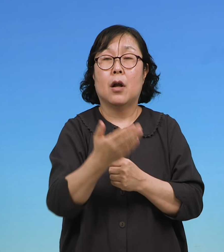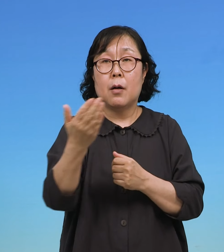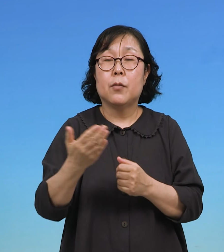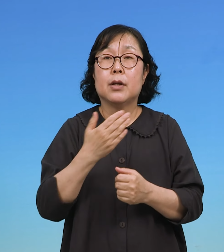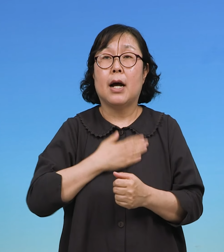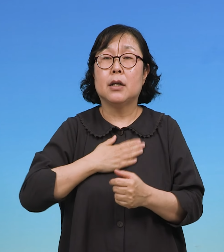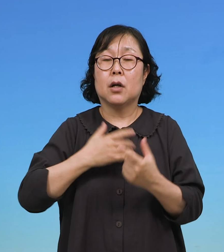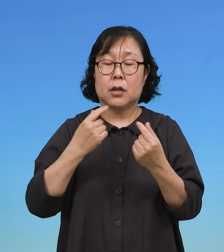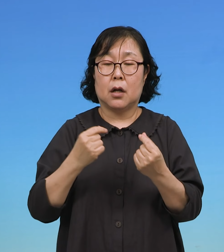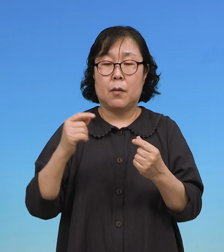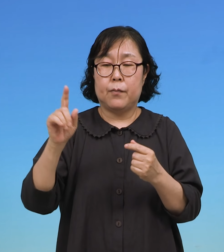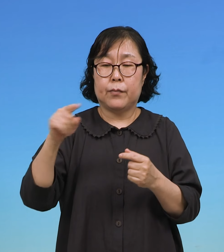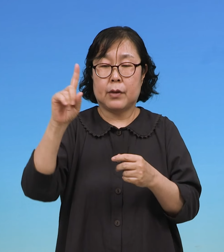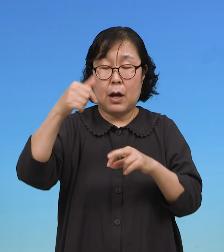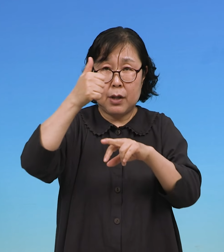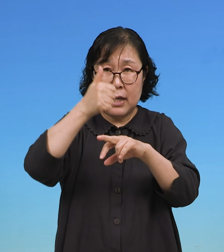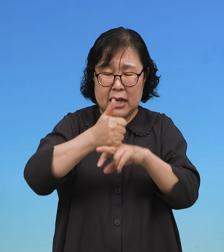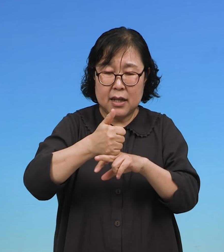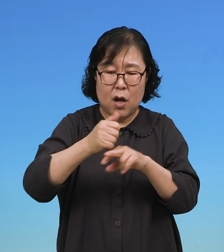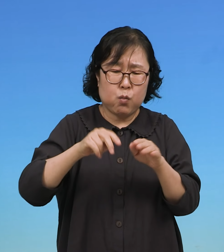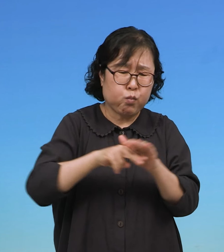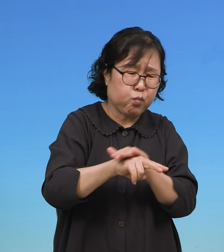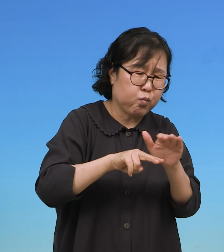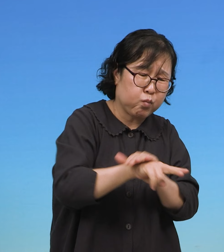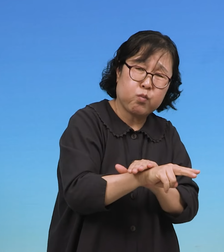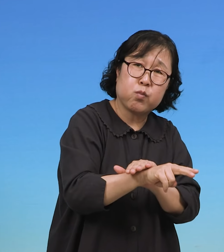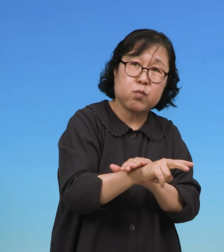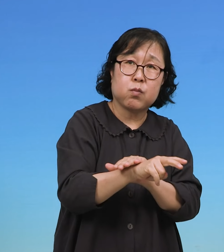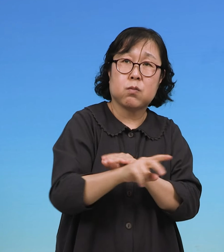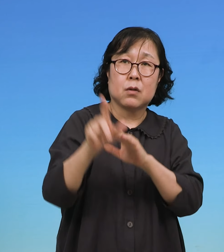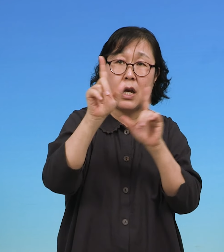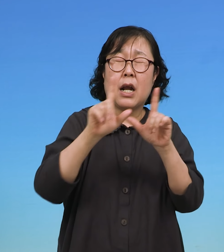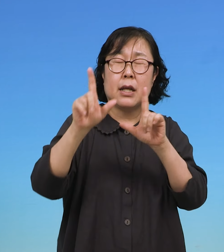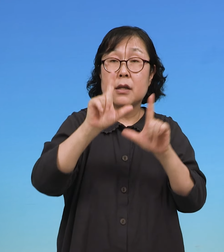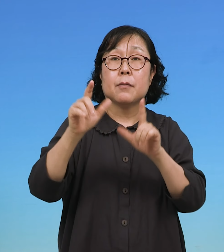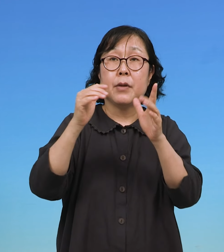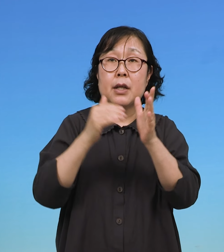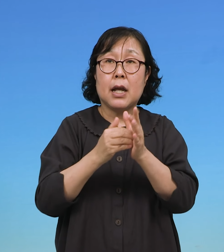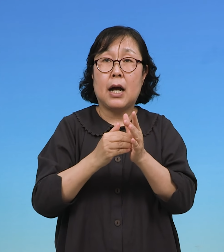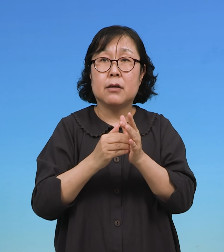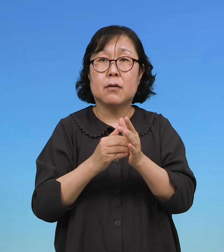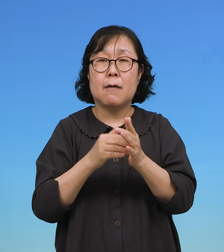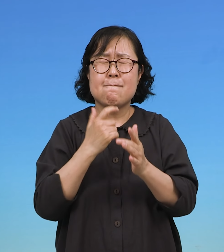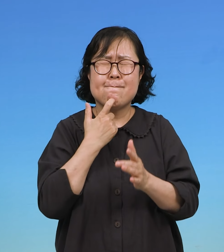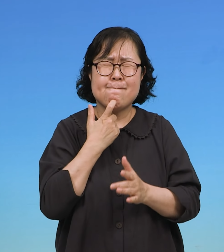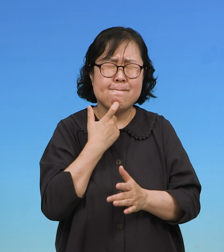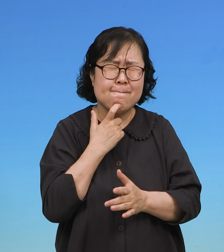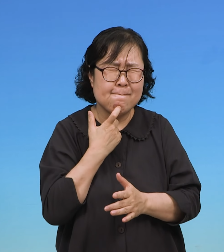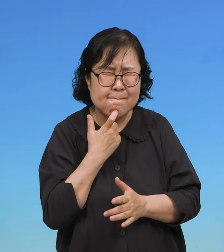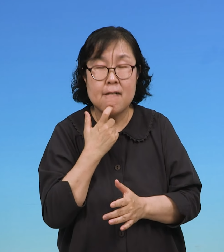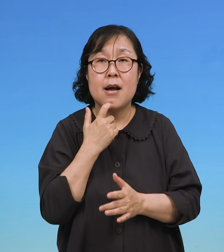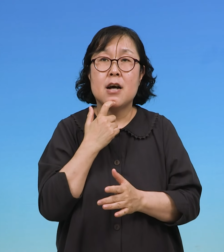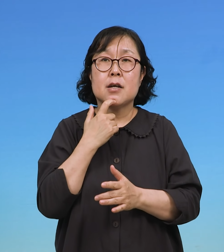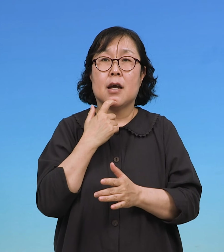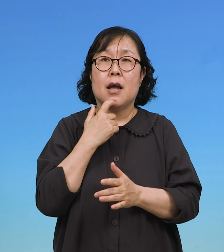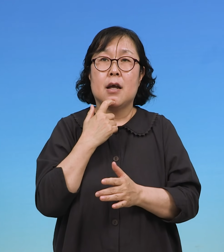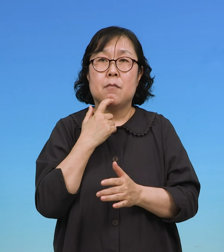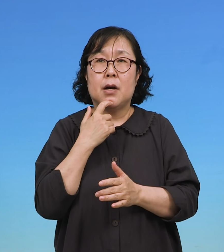여러분 아시지만 다윗은 늘 쫓기는 신세의 삶을 살았지 않습니까? 집요하게